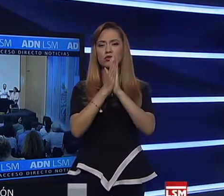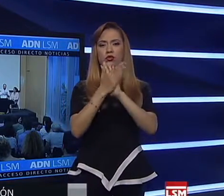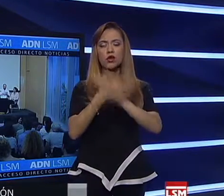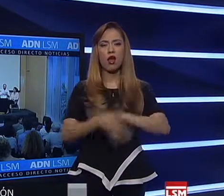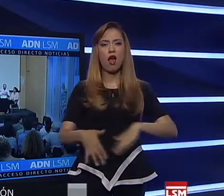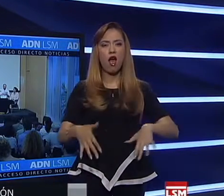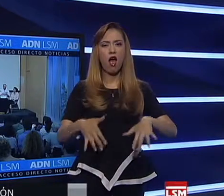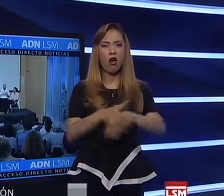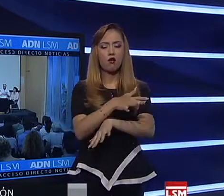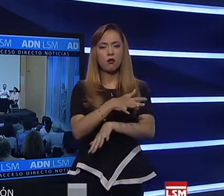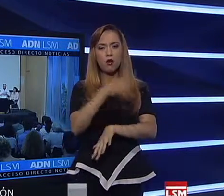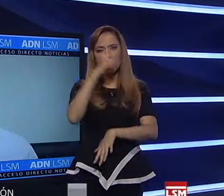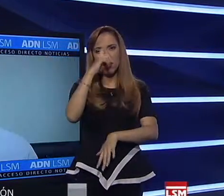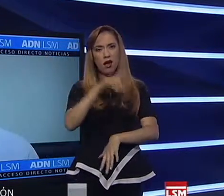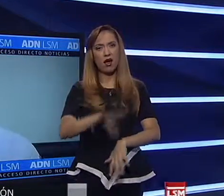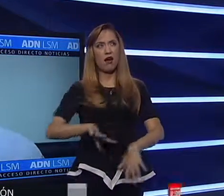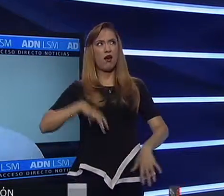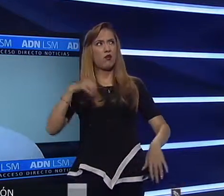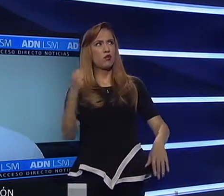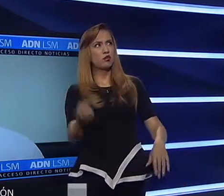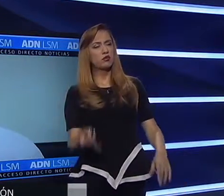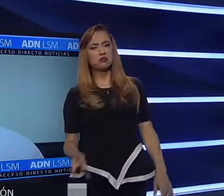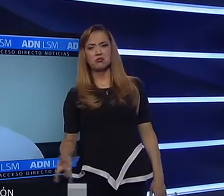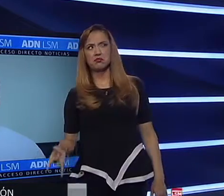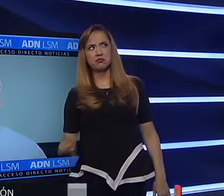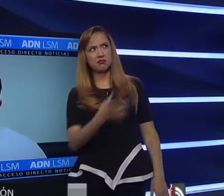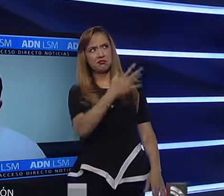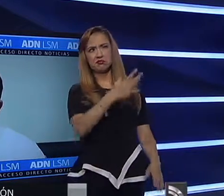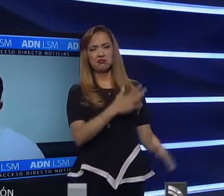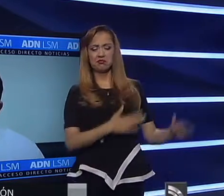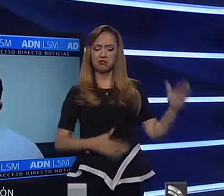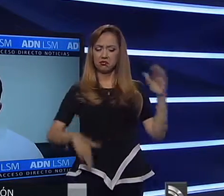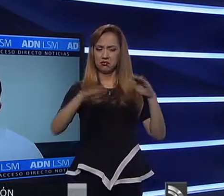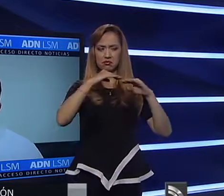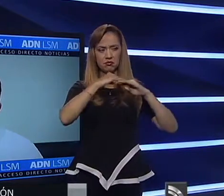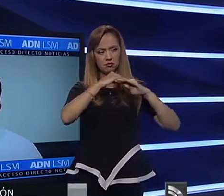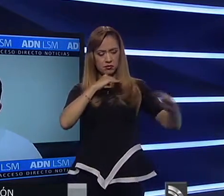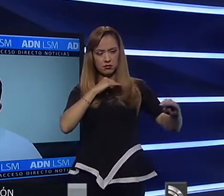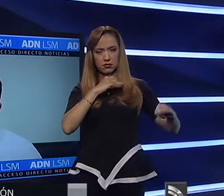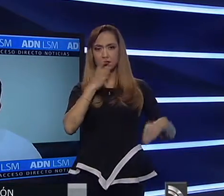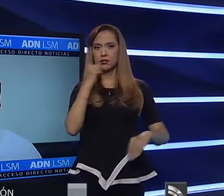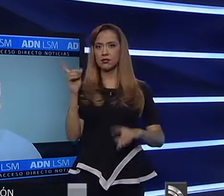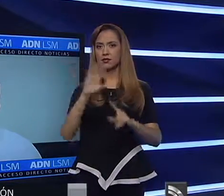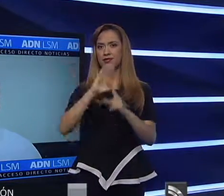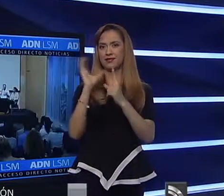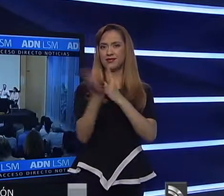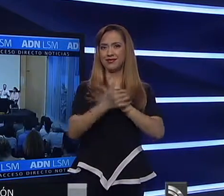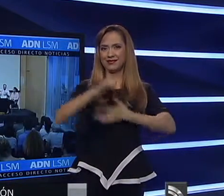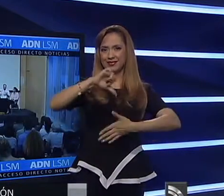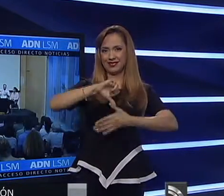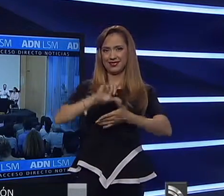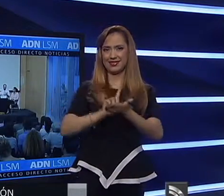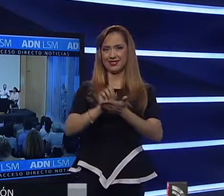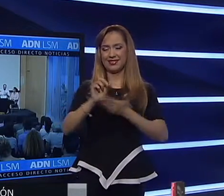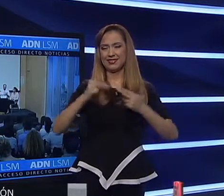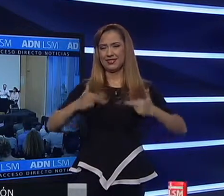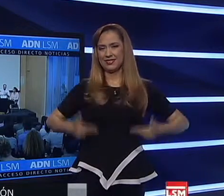al autoritarismo, afirmó el secretario ejecutivo de la Comisión Interamericana de Derechos Humanos, Emilio Álvarez y Casa.